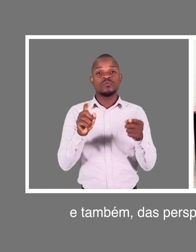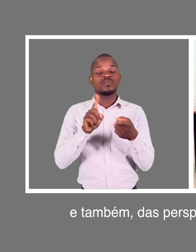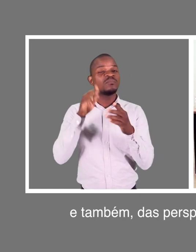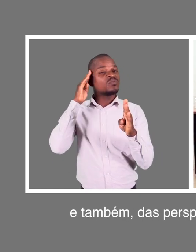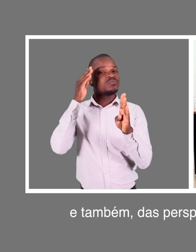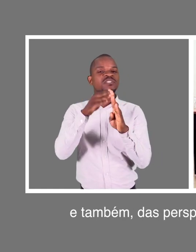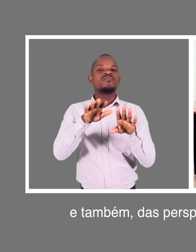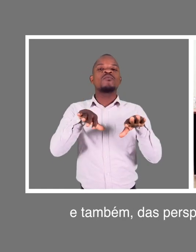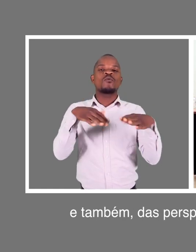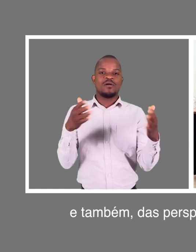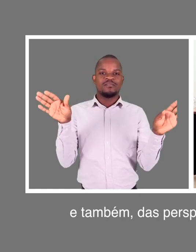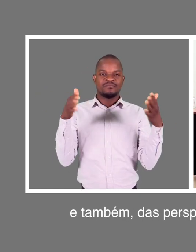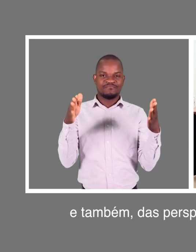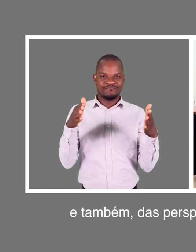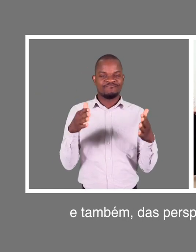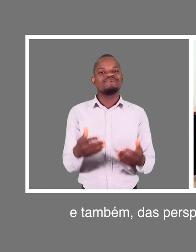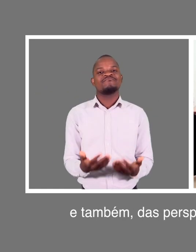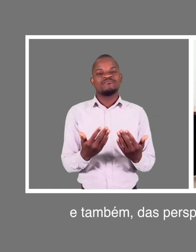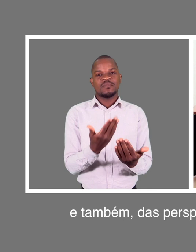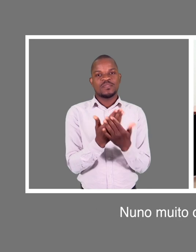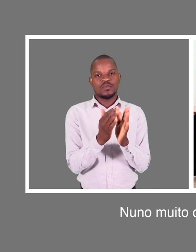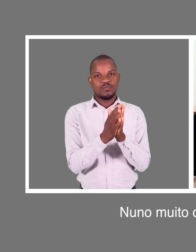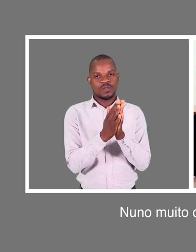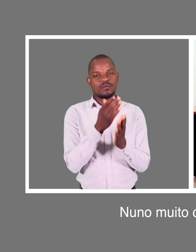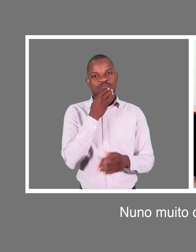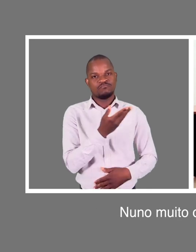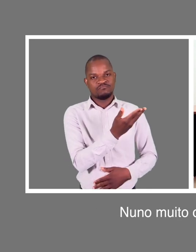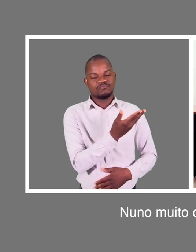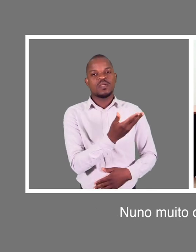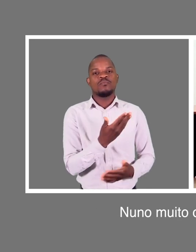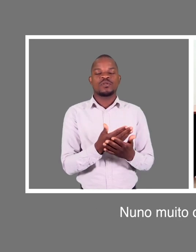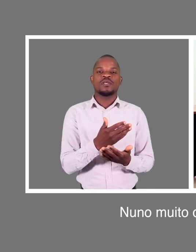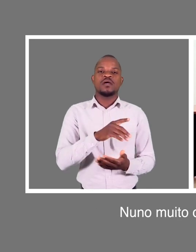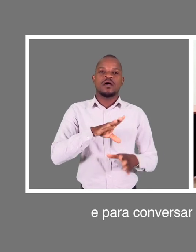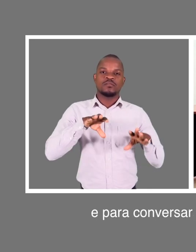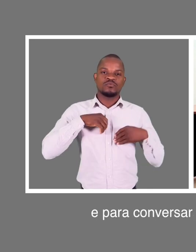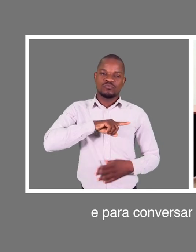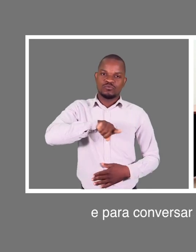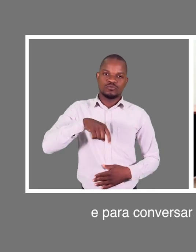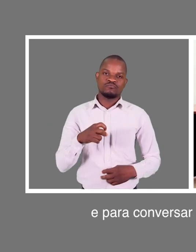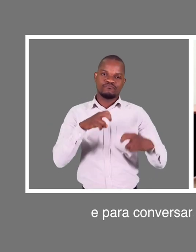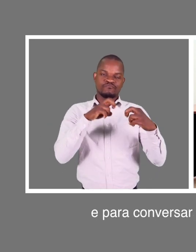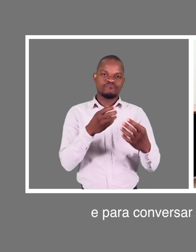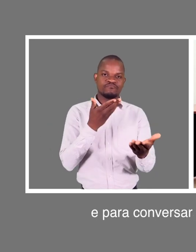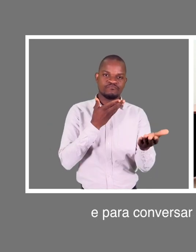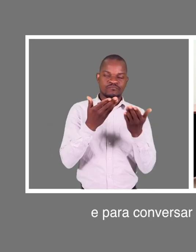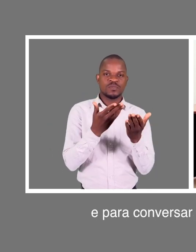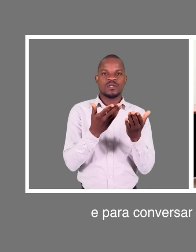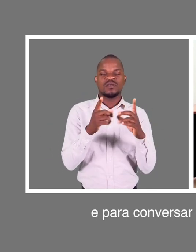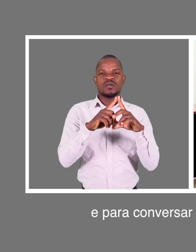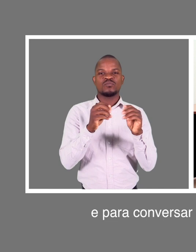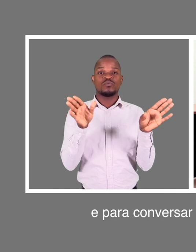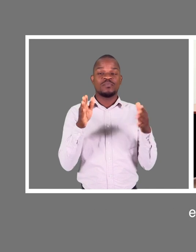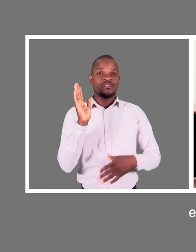das perspectivas e desafios desta empresa. Nuno, muito obrigado por ter nos recebido e para conversar um pouco da